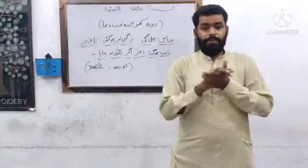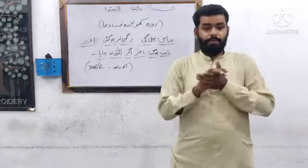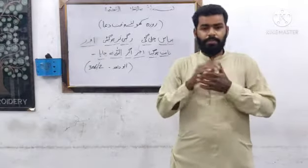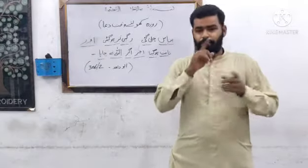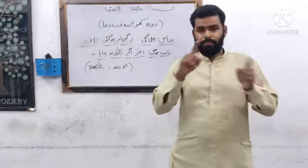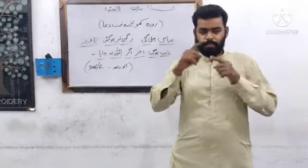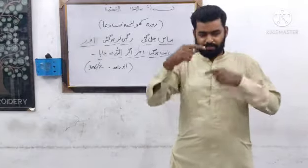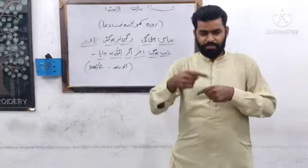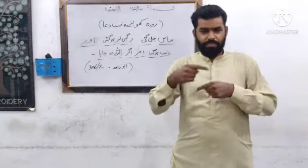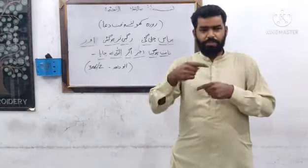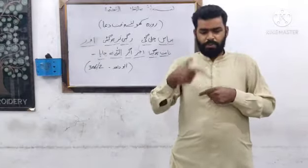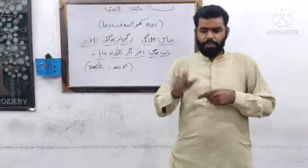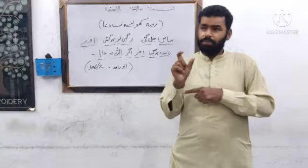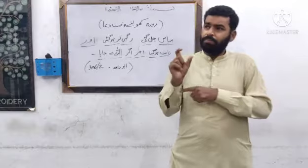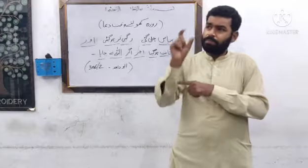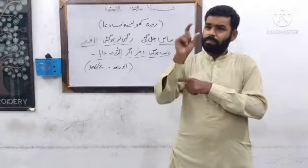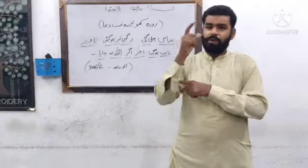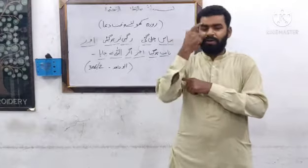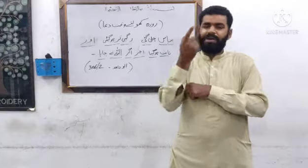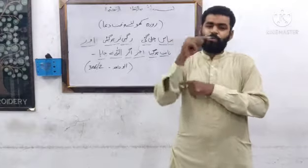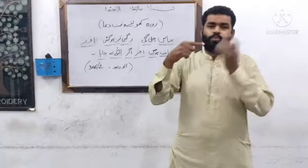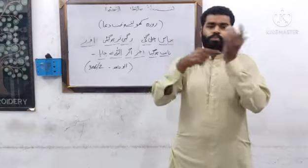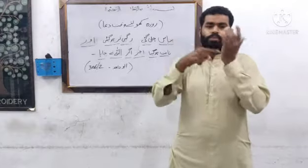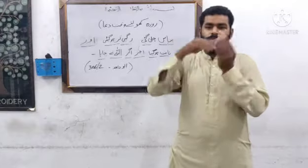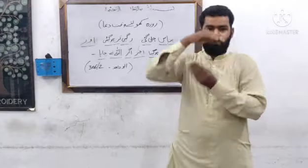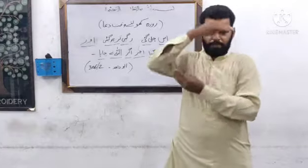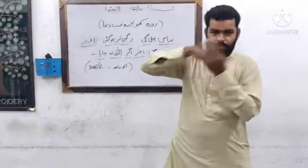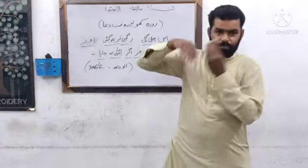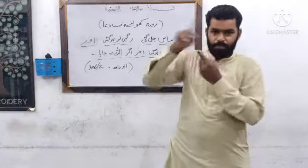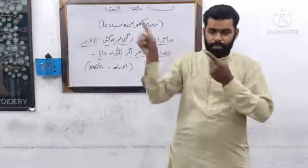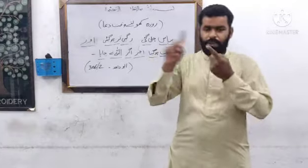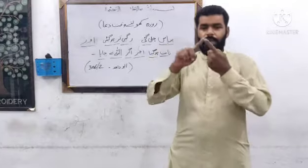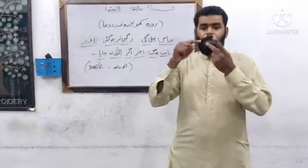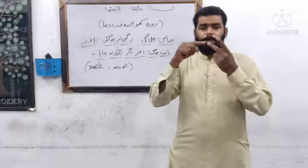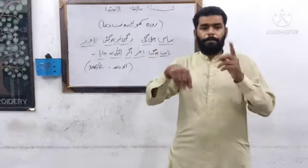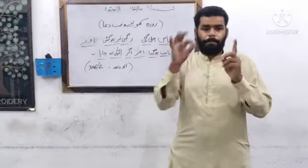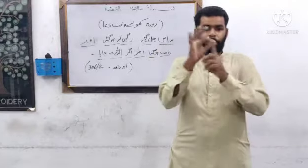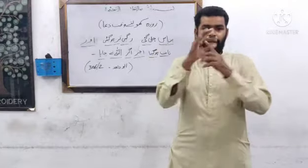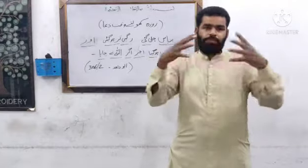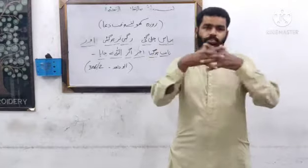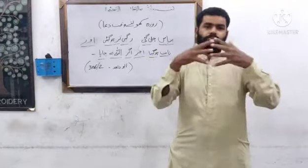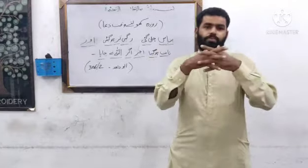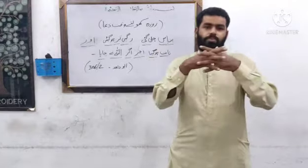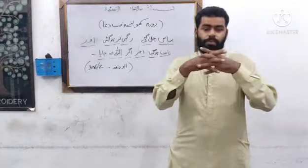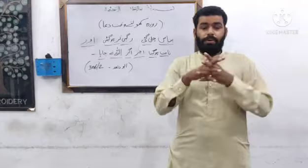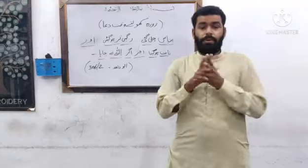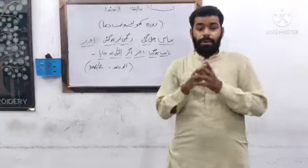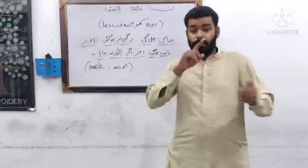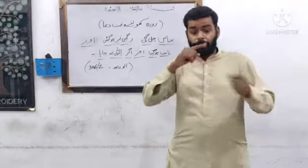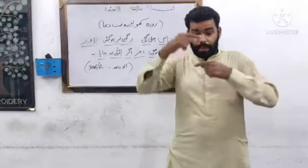वालेकुम। रमज़ान मुबारक की आमद आमद है, तो मंगल को सऊदी अरब में रोज़ा और पाकिस्तान में इंशाल्लाह बुध को